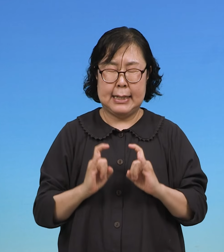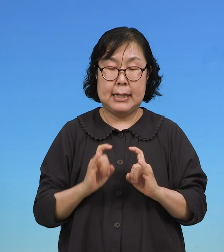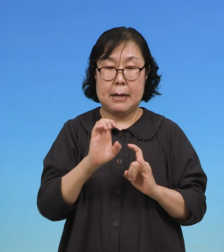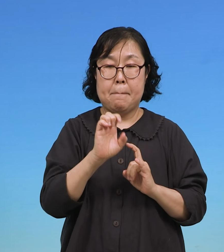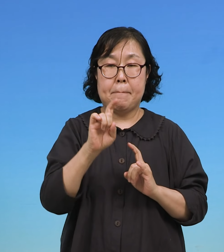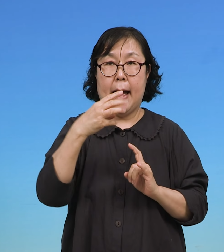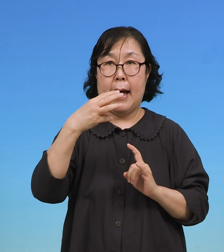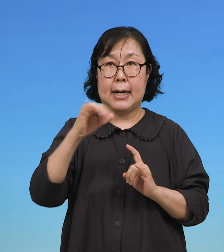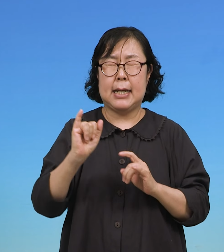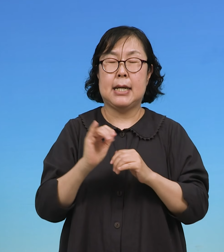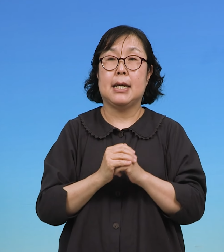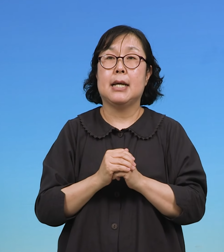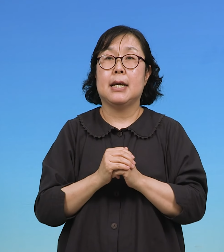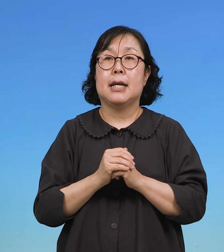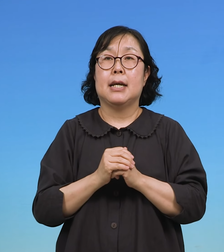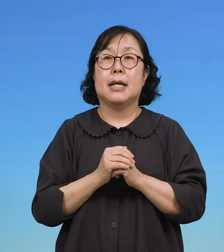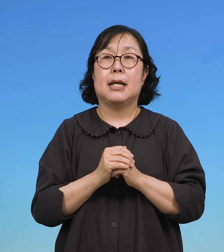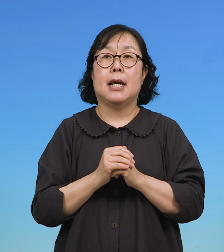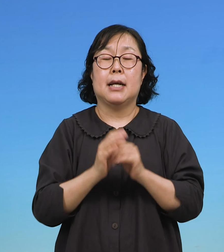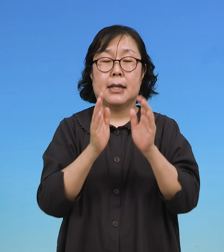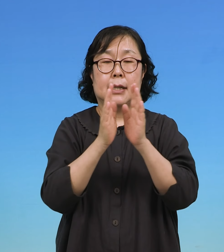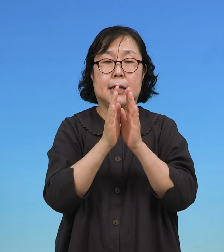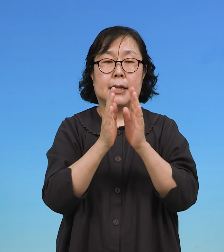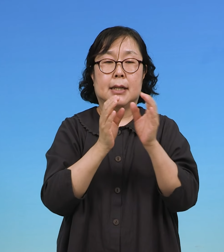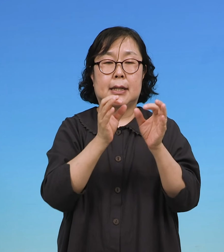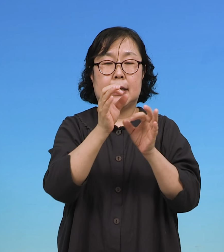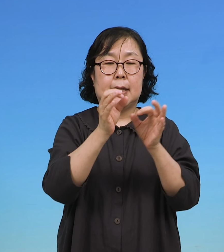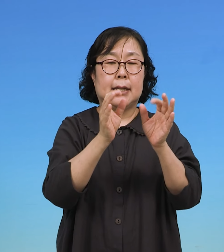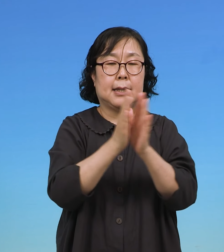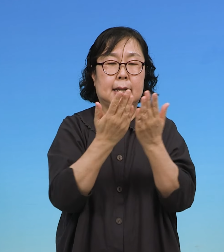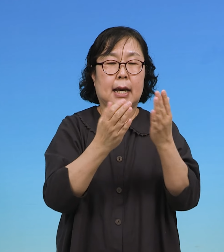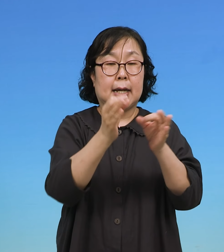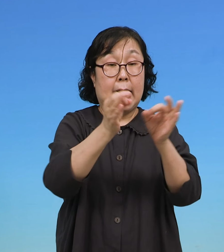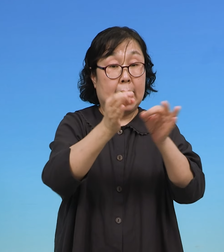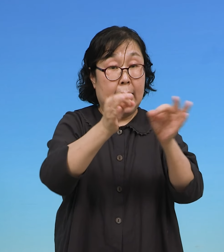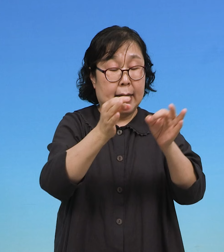서점에서 발견한 문구라고, 그 문구를 저도 옮겨 적어 놨습니다.